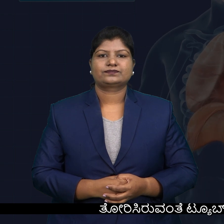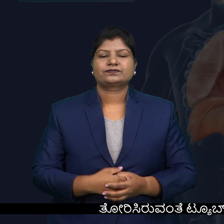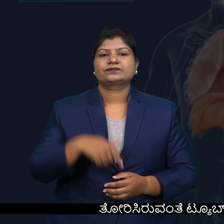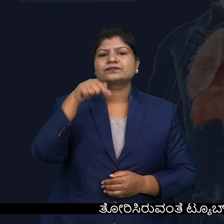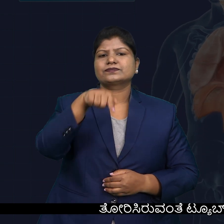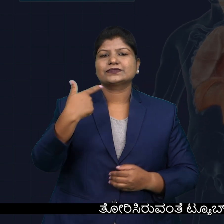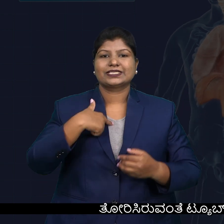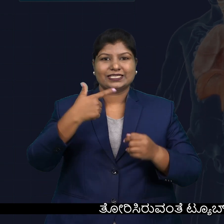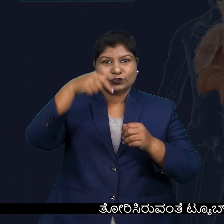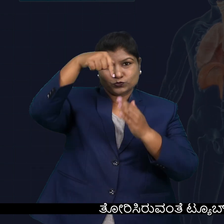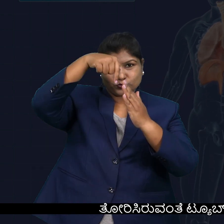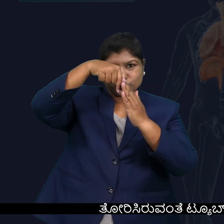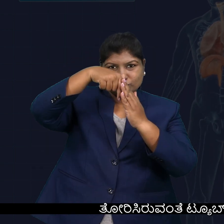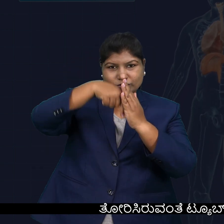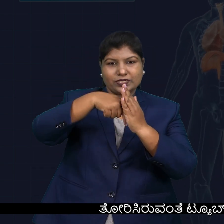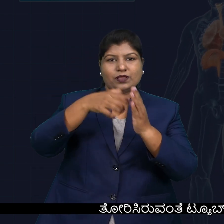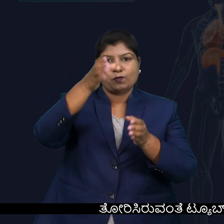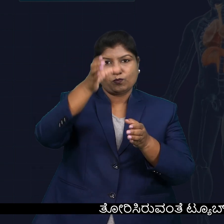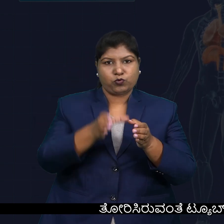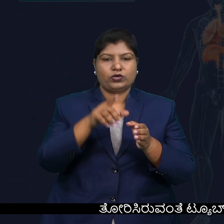ತೋರಿಸಿರುವಂತೆ ಟ್ಯೂಬ್ ಅನ್ನು ಬಾಟಲಿಗೆ ಪರಿಚಯಿಸಿ.